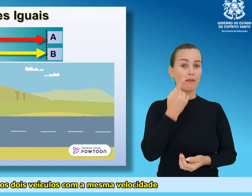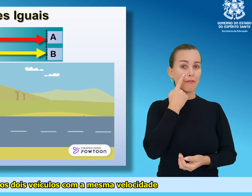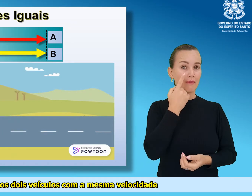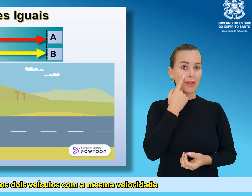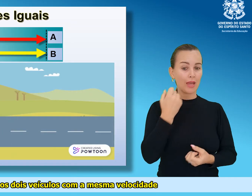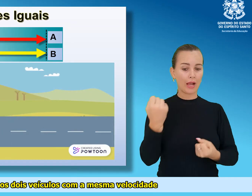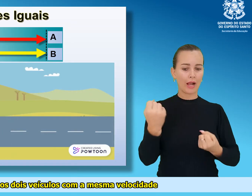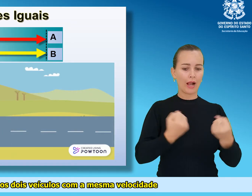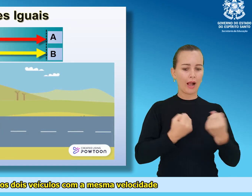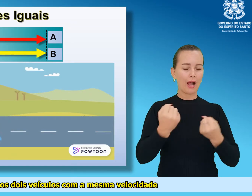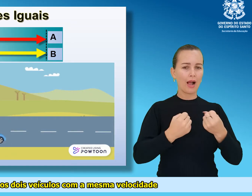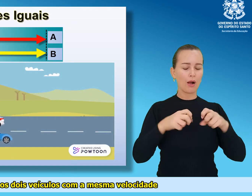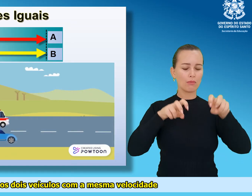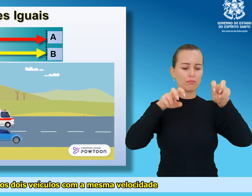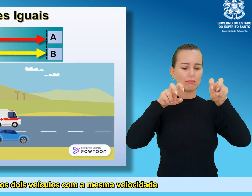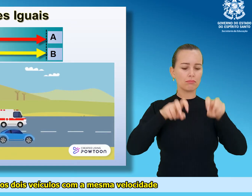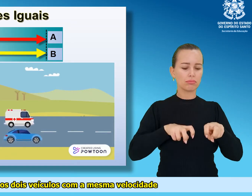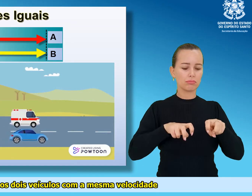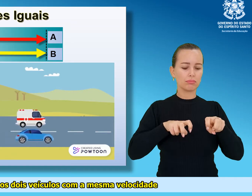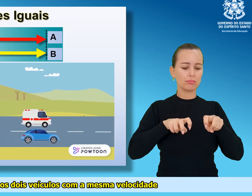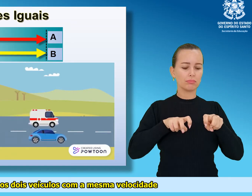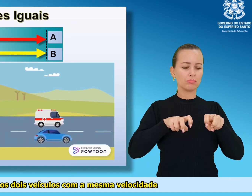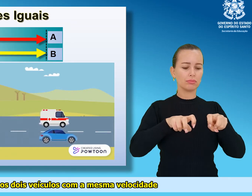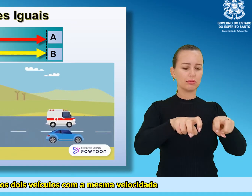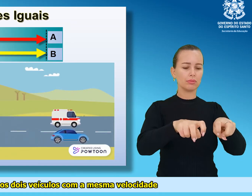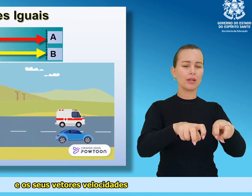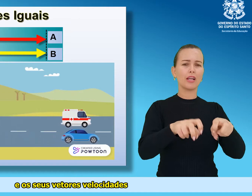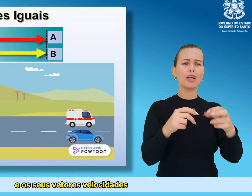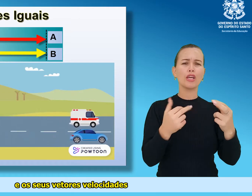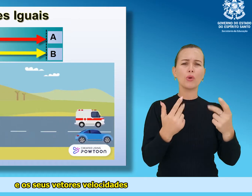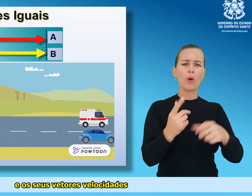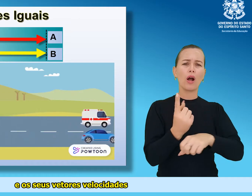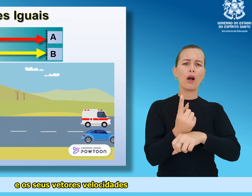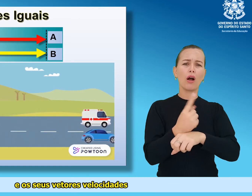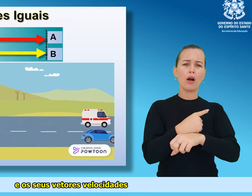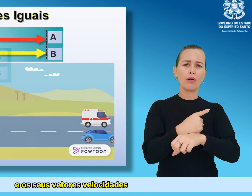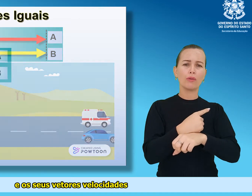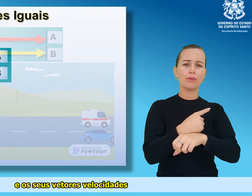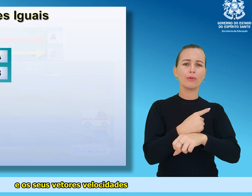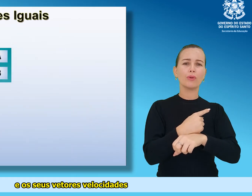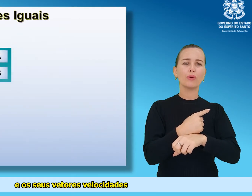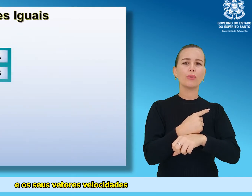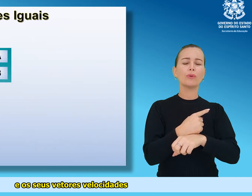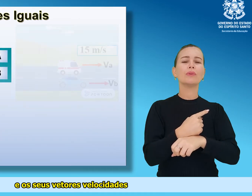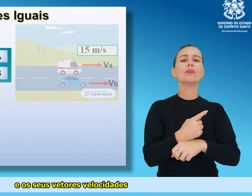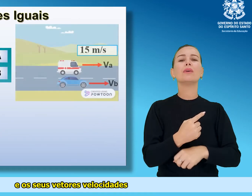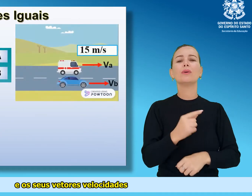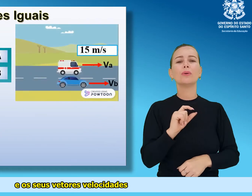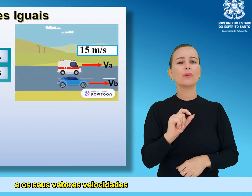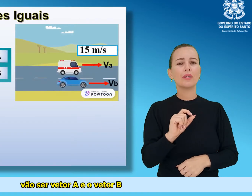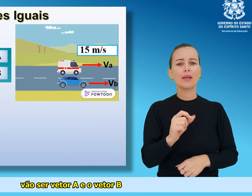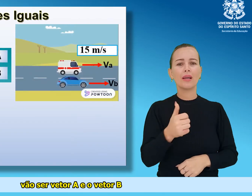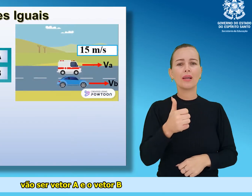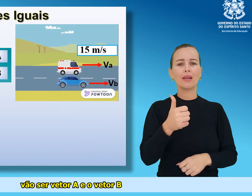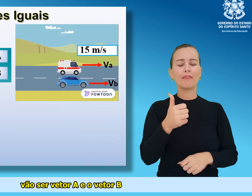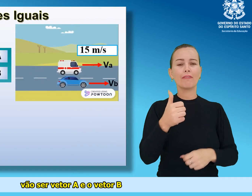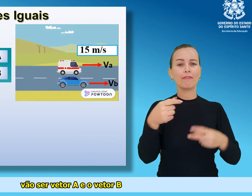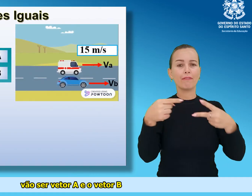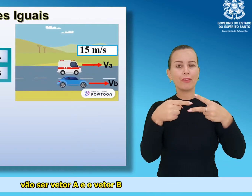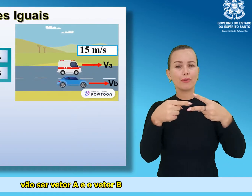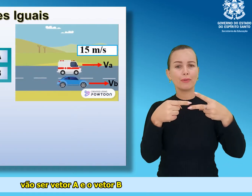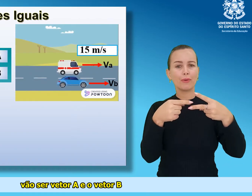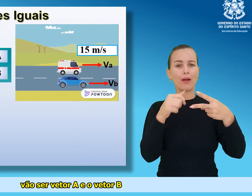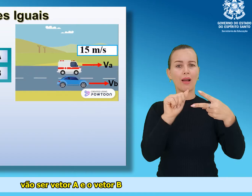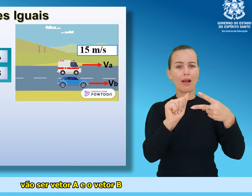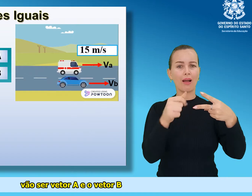Temos dois veículos com a mesma velocidade e os seus vetores velocidades vão ser